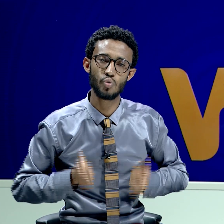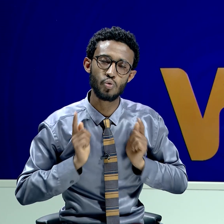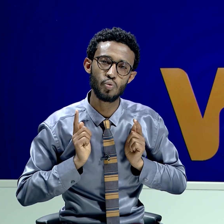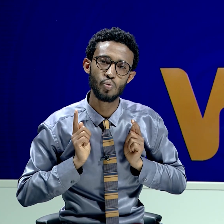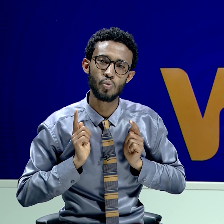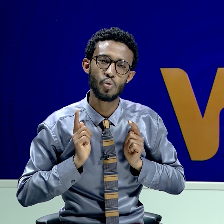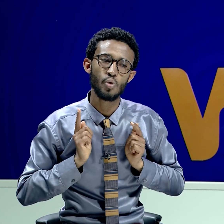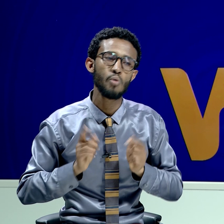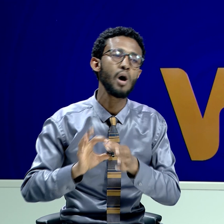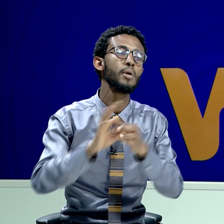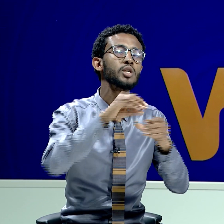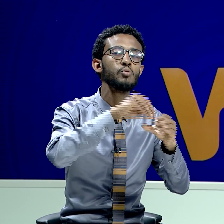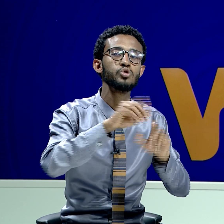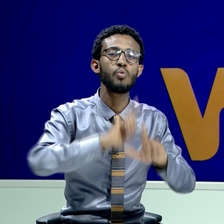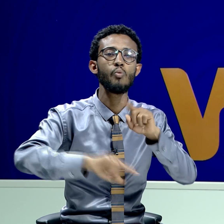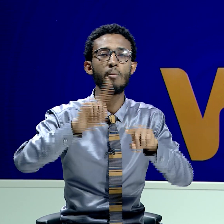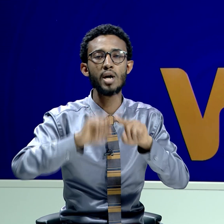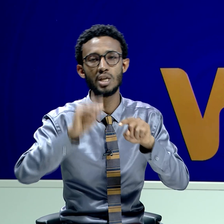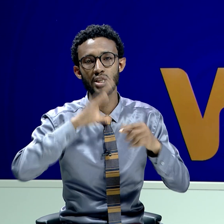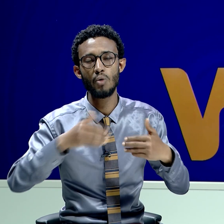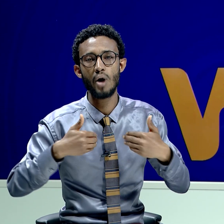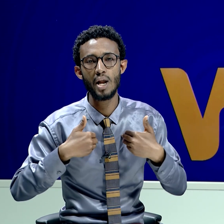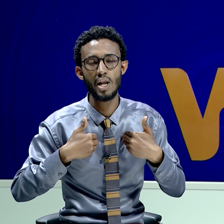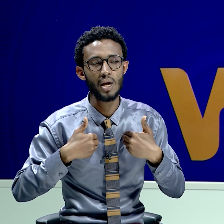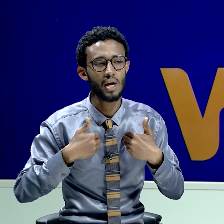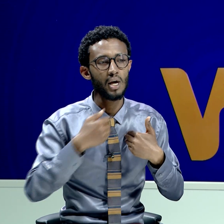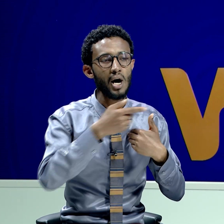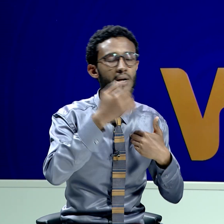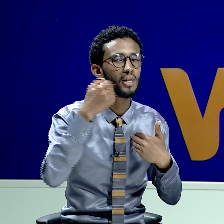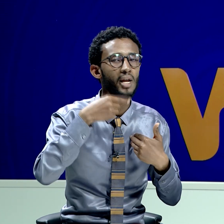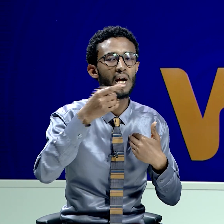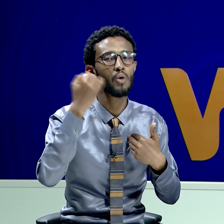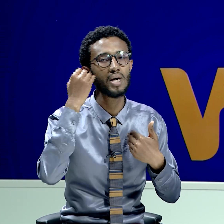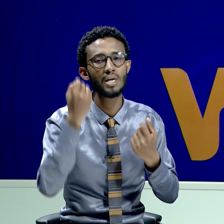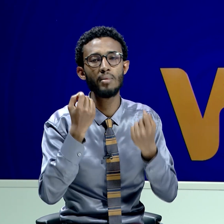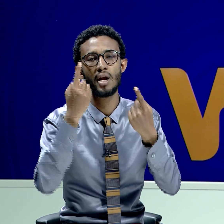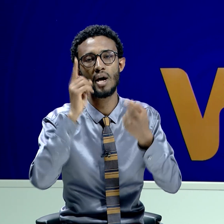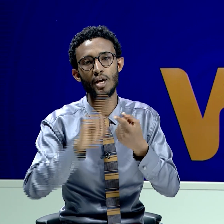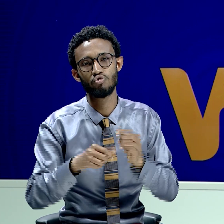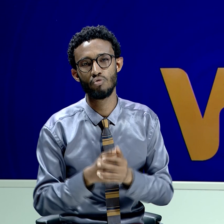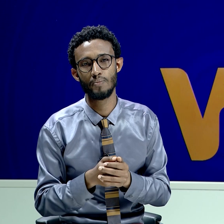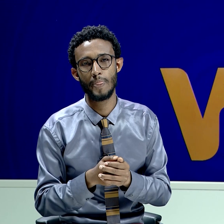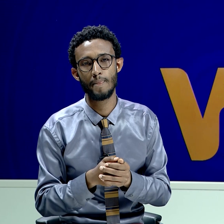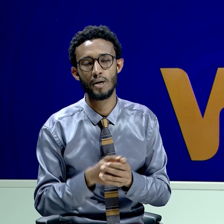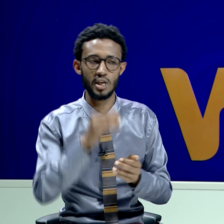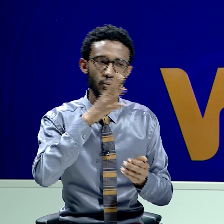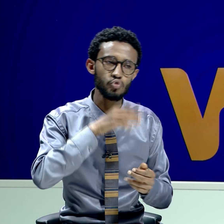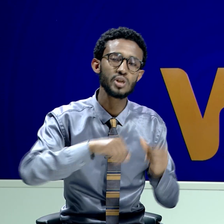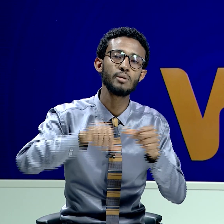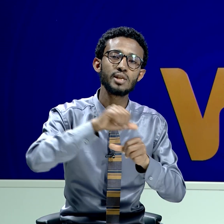ሲኖሩ ማበረሰብ ውስጥ ቆንቋማችን ሰው ካለ አንን ተናጋሪ ዋሳ መረዳት አይችሉም። ሰዎች ወርስ